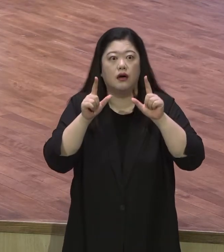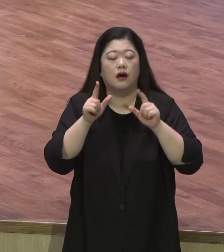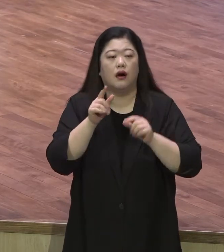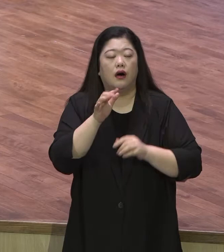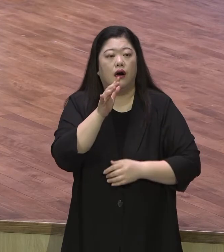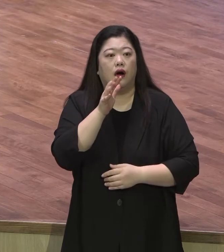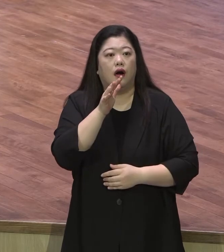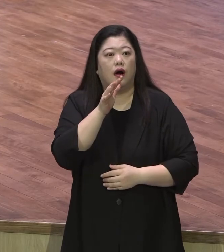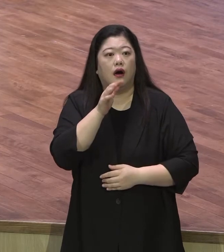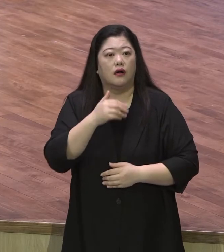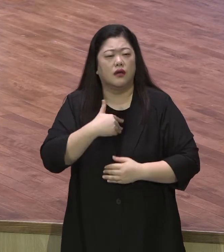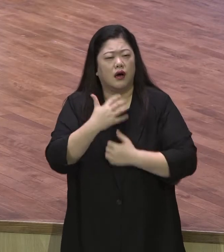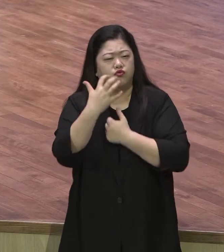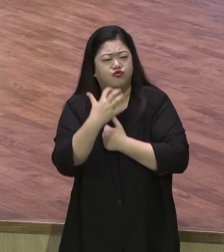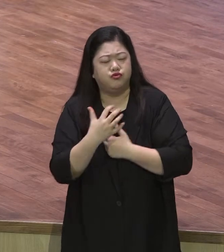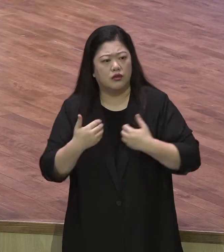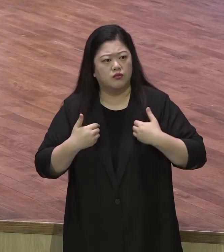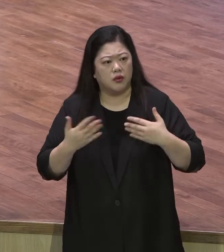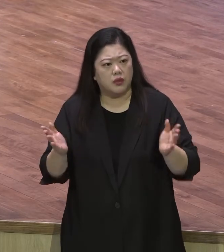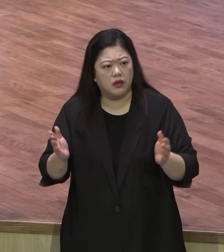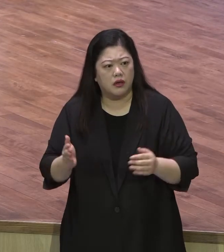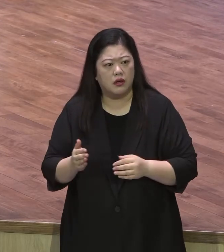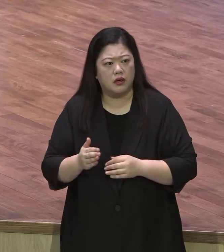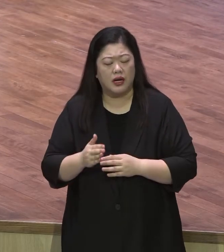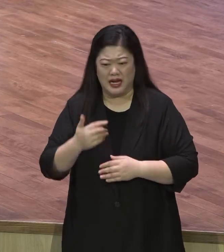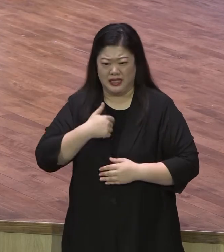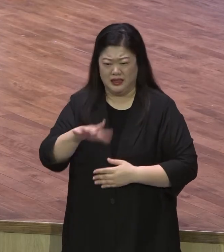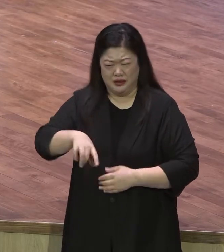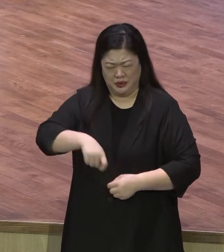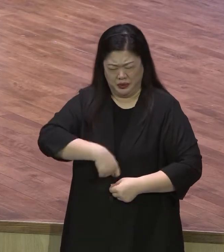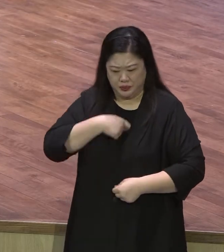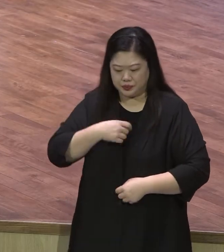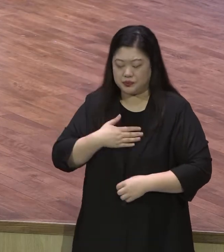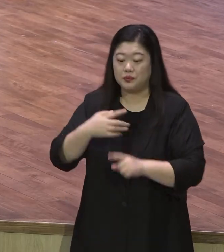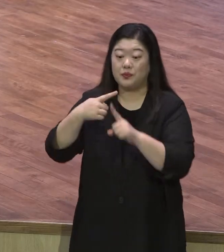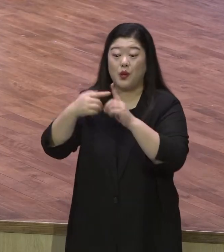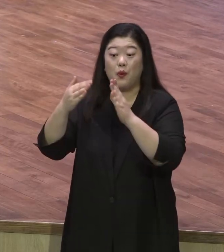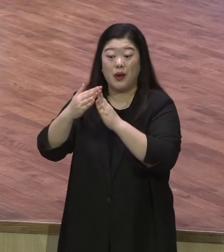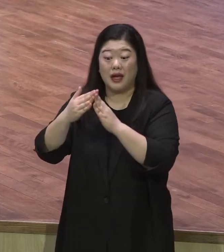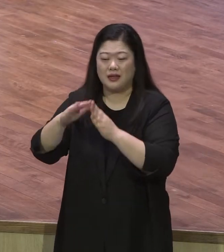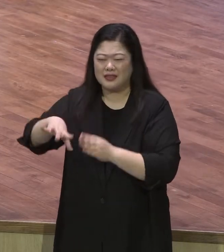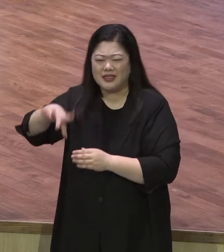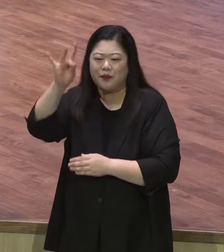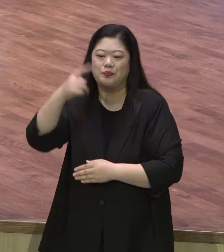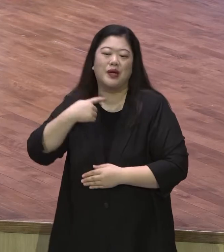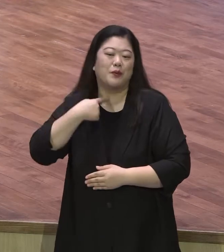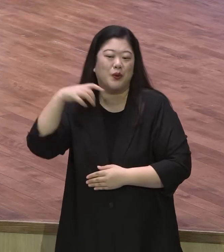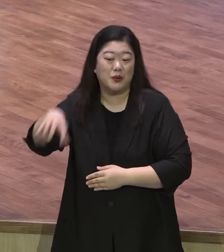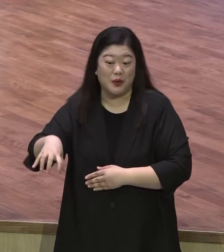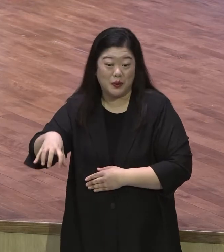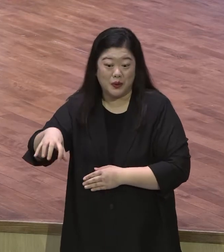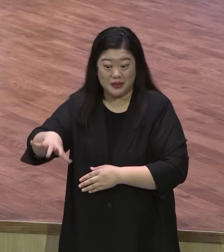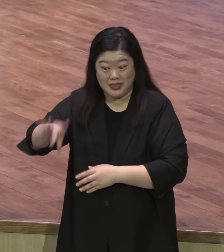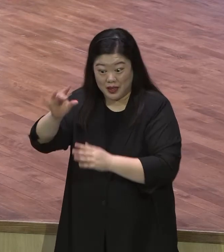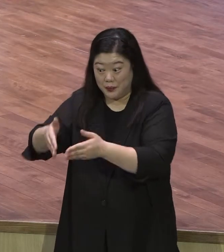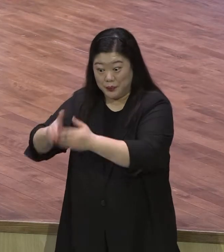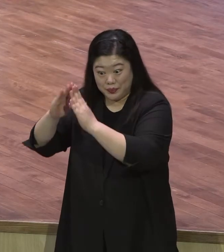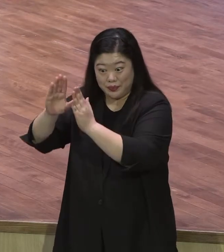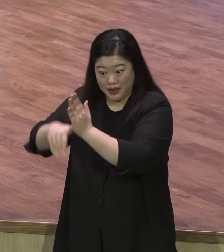있었던가. 그때 당시 상황이 우리 교회가 목동에서 이곳에 와서 땅을 저 끝에 사회평을 지을 때